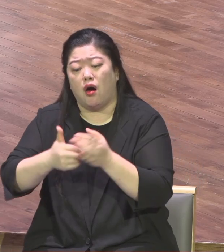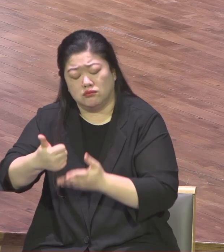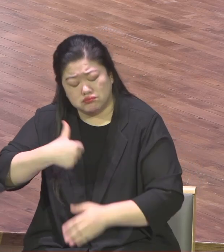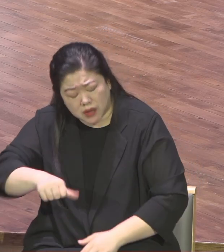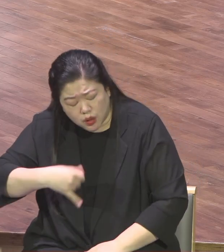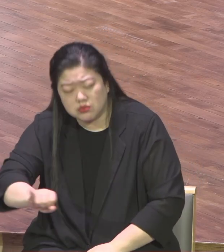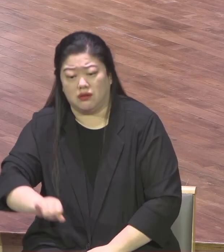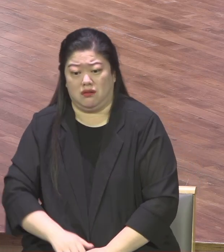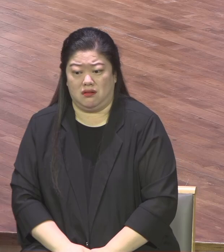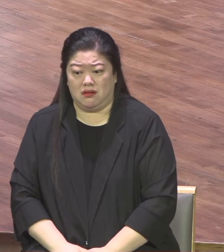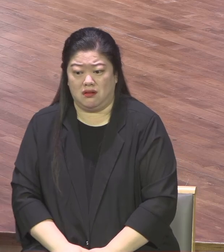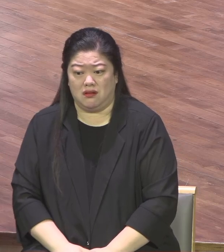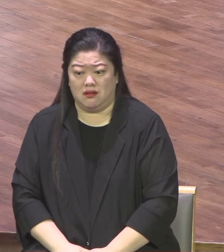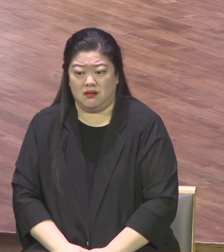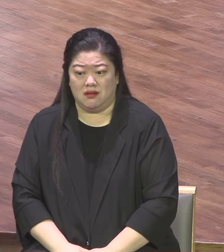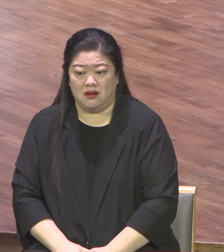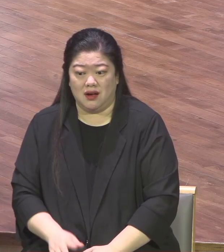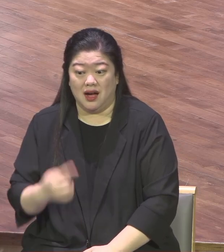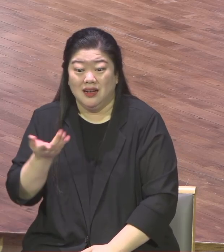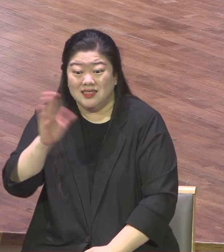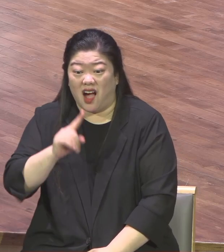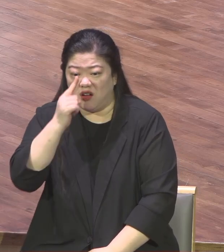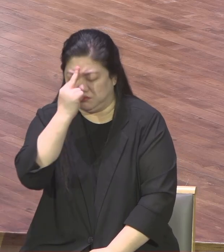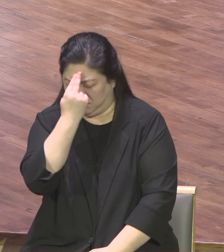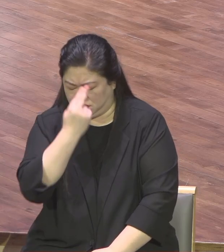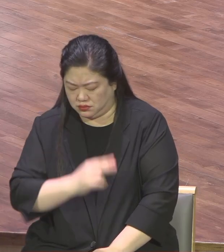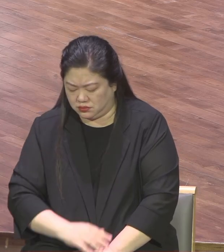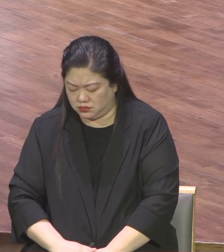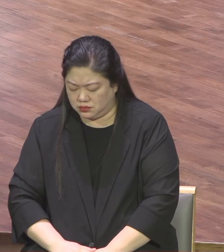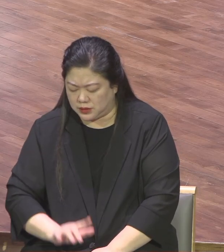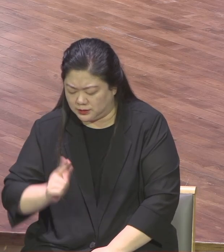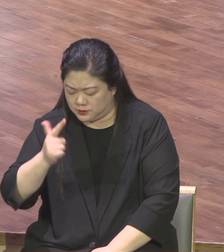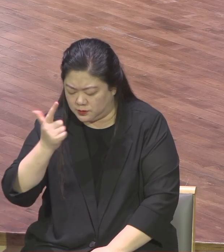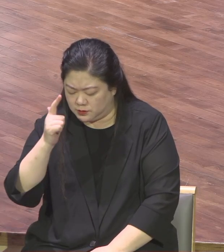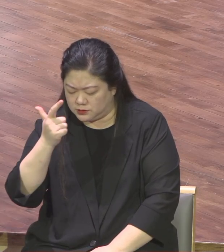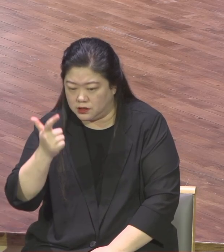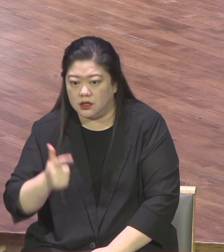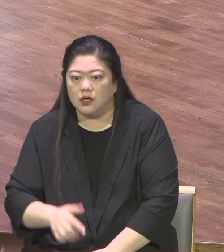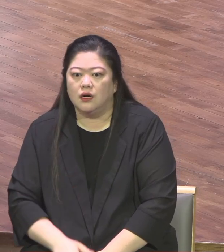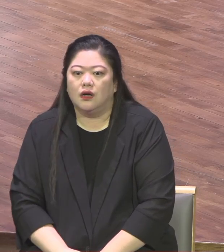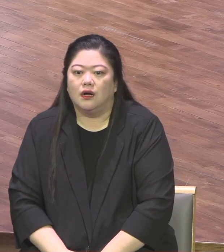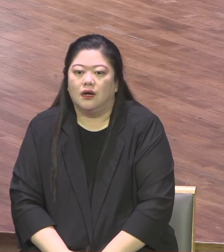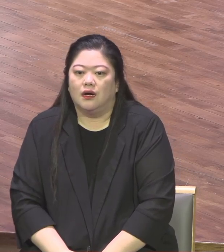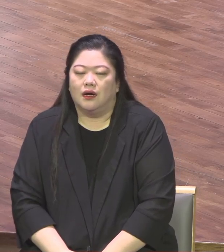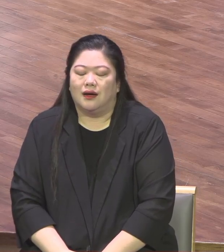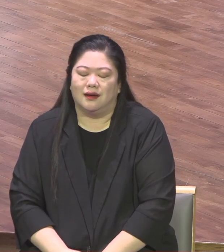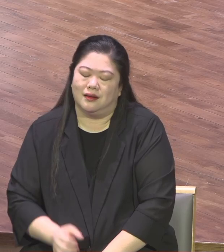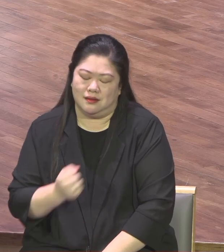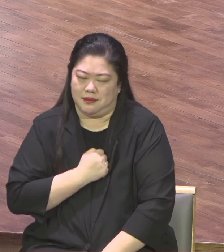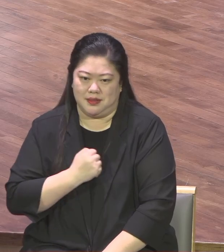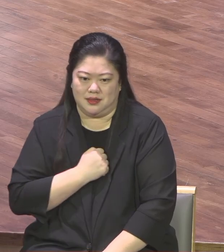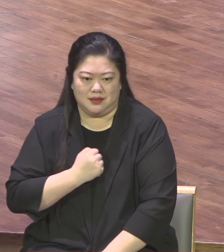그보다 더 해야지. 아멘. 절겨. 우리는 다 끝났기 때문에. 아멘.